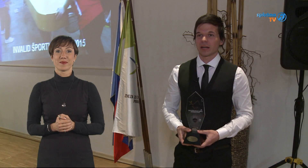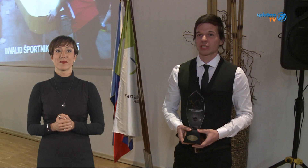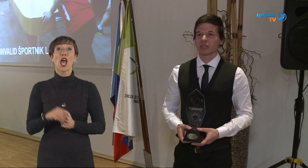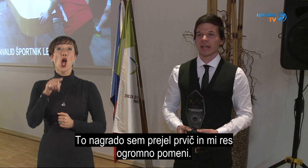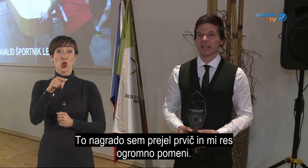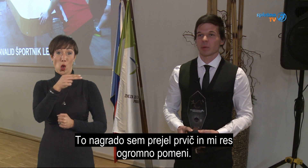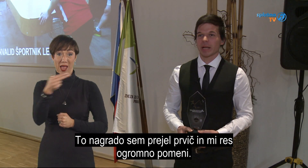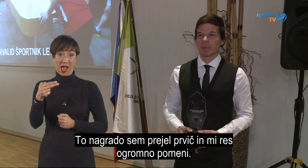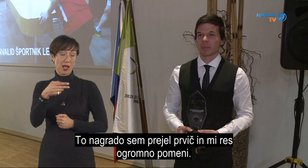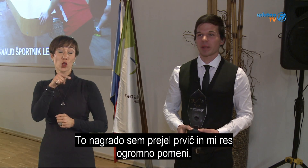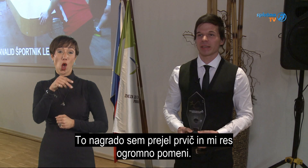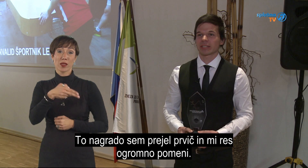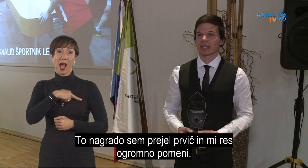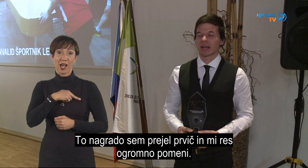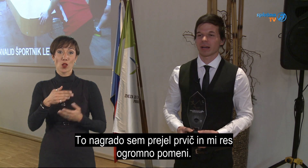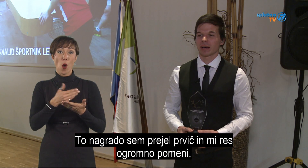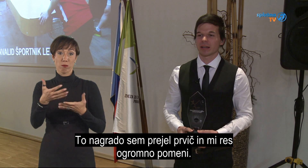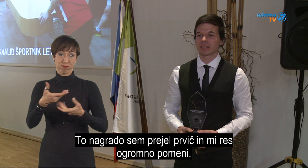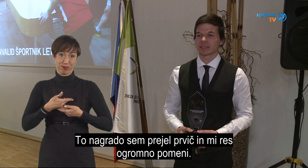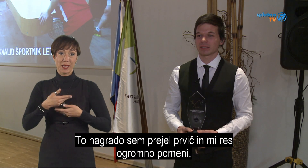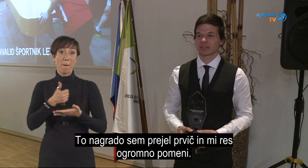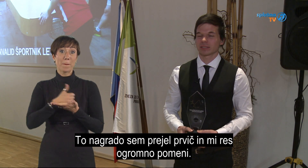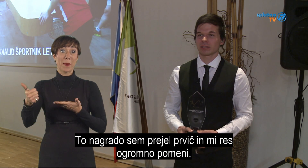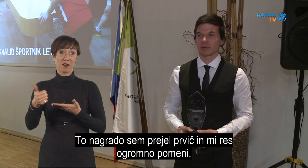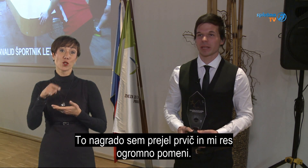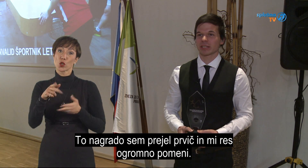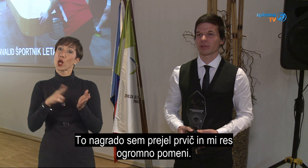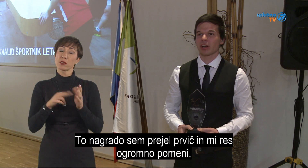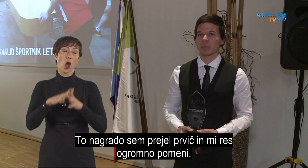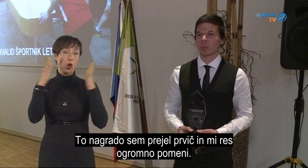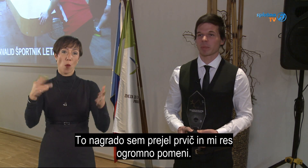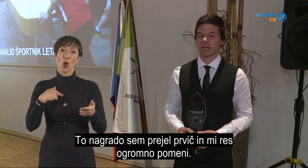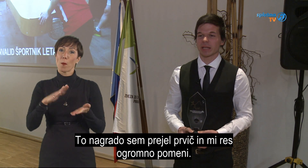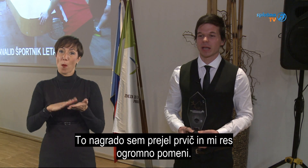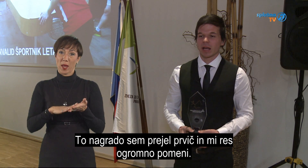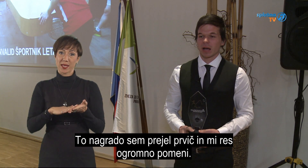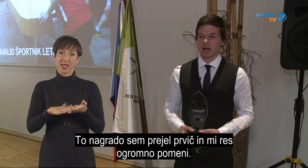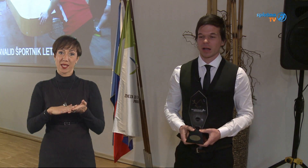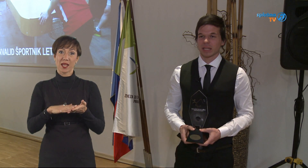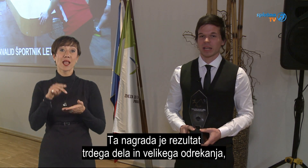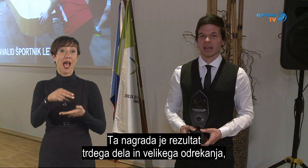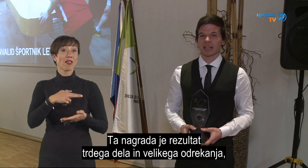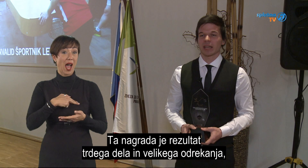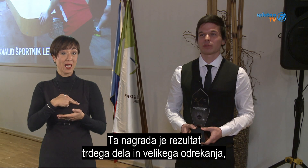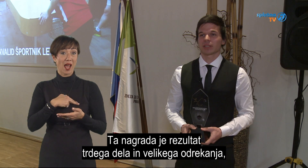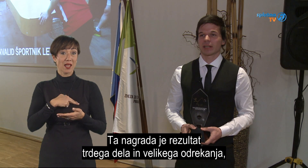To nagrado prejmem prvič in to mi res ogromno pomeni. Ta nagrada je tudi